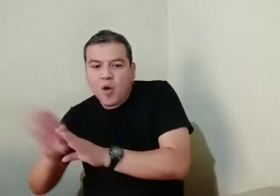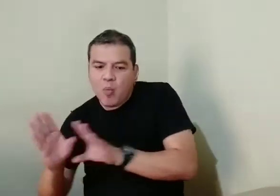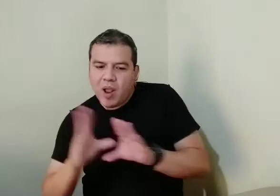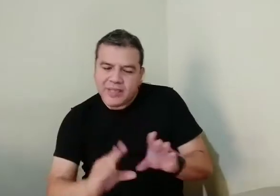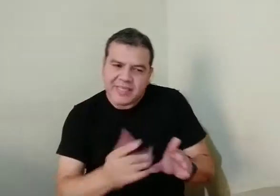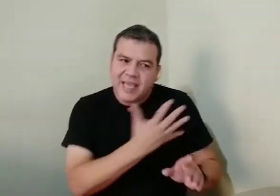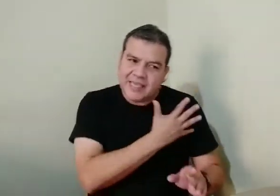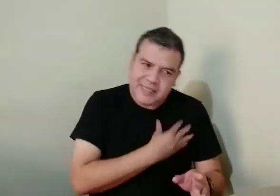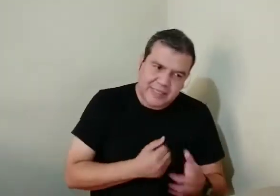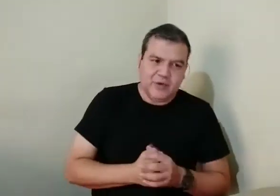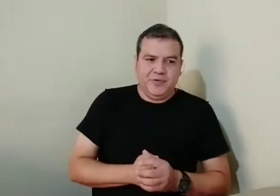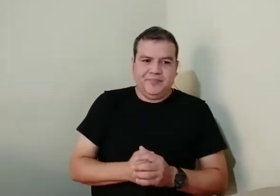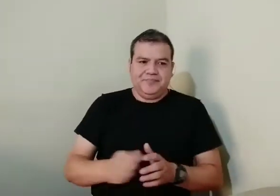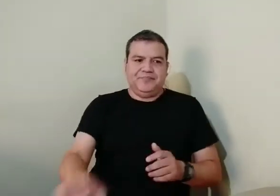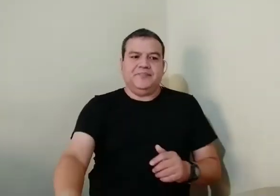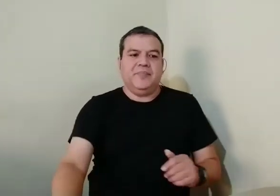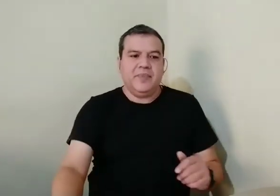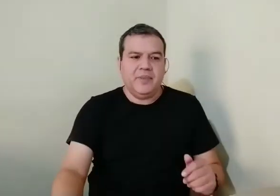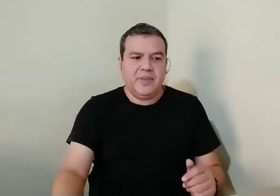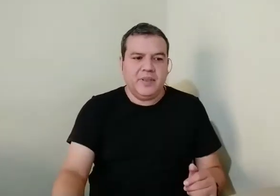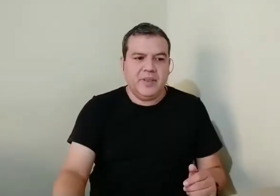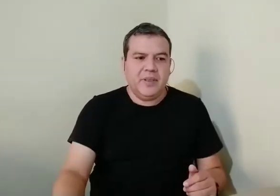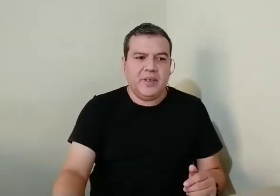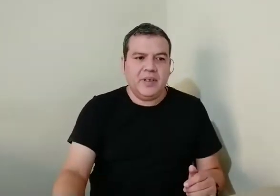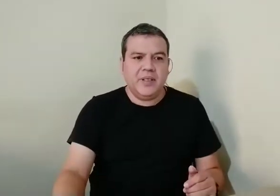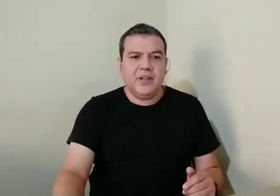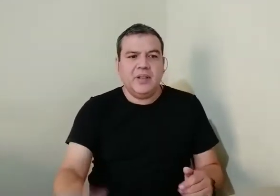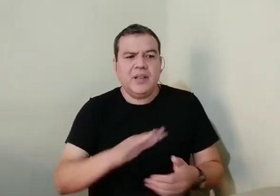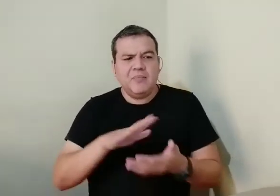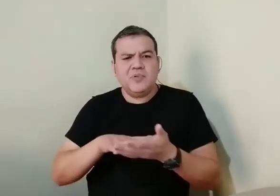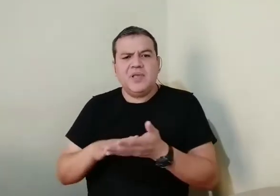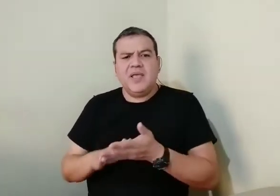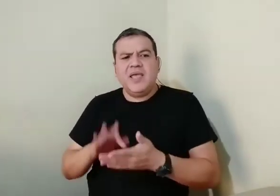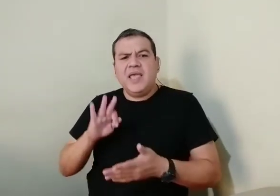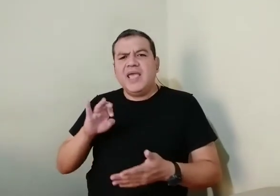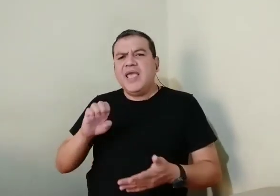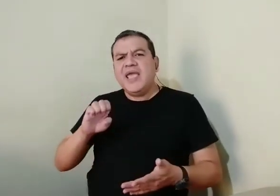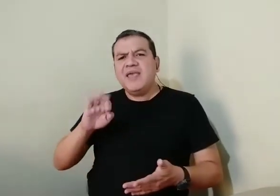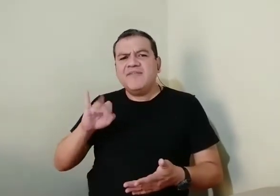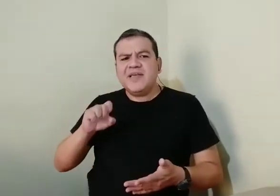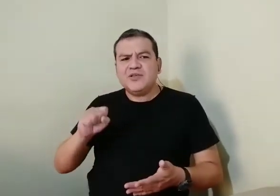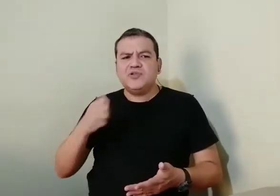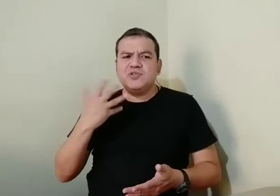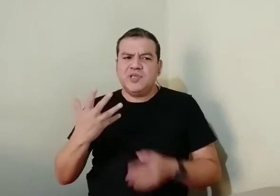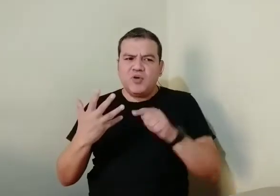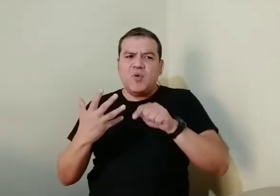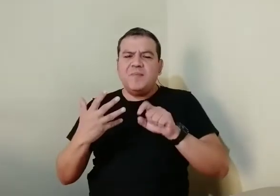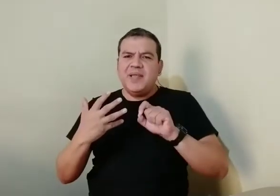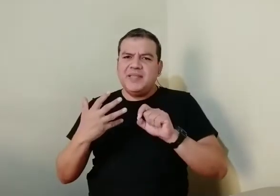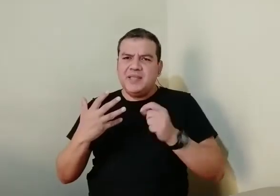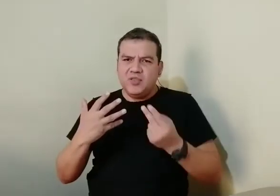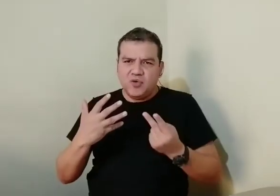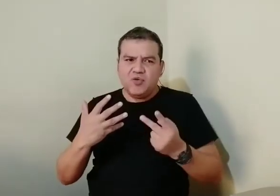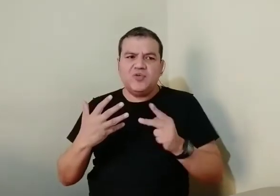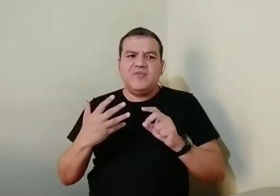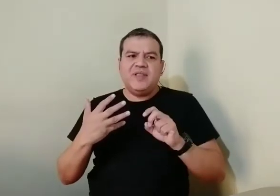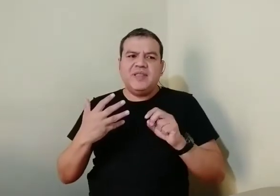26, 1 Corintios 11:3, 2 Corintios 6:14,